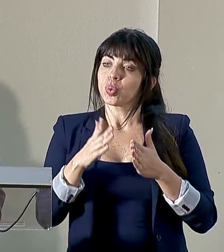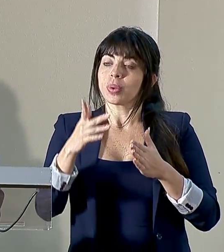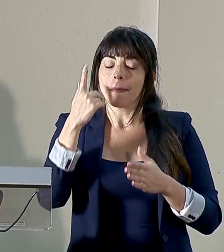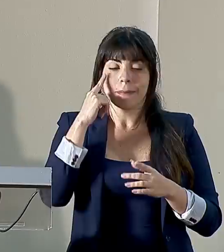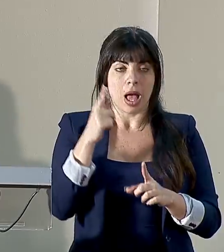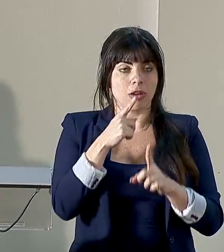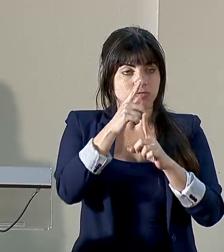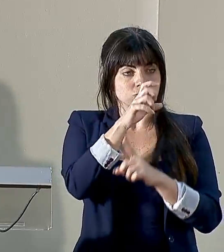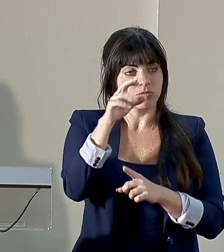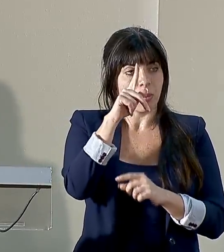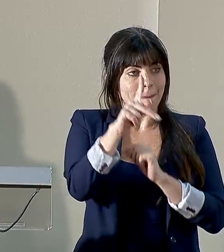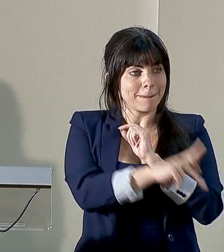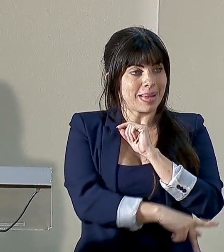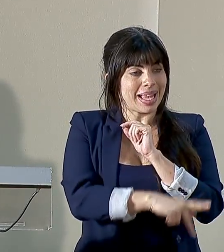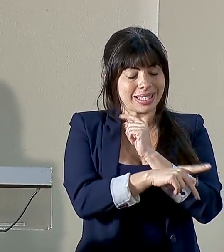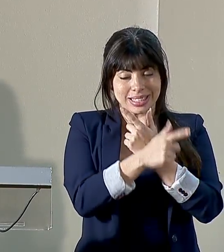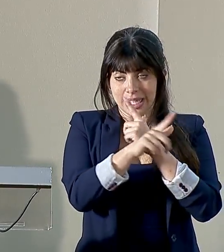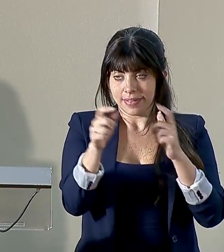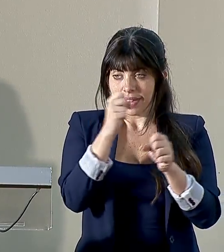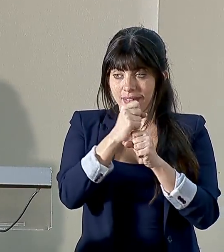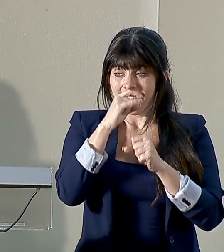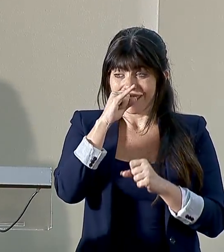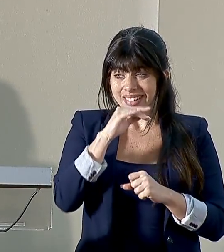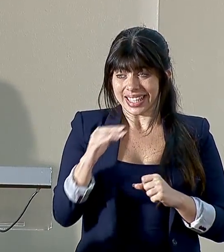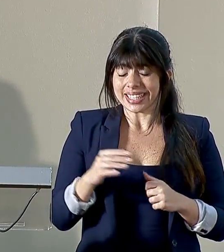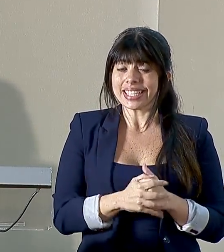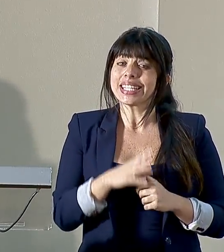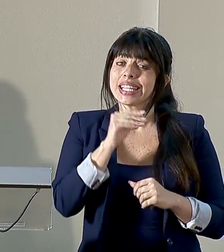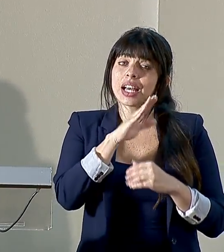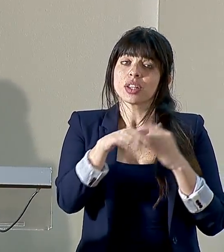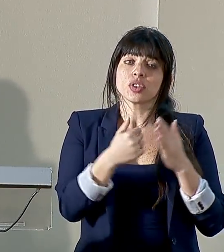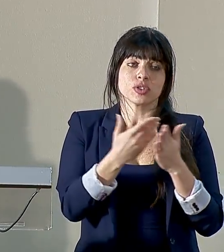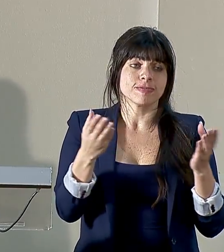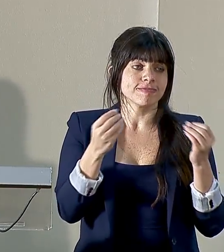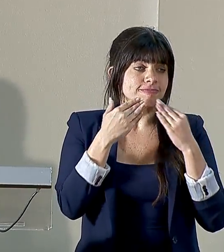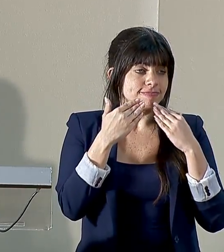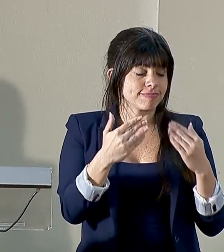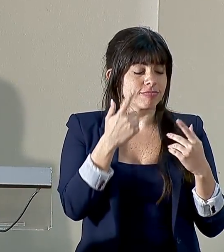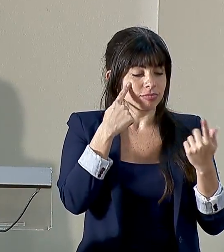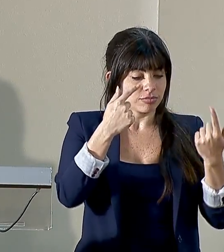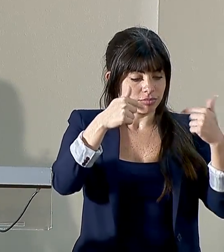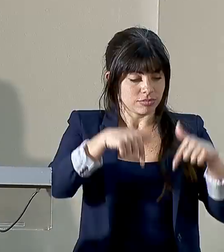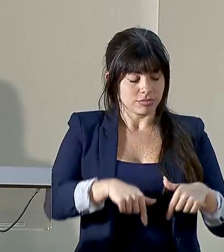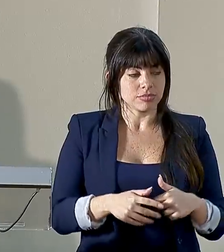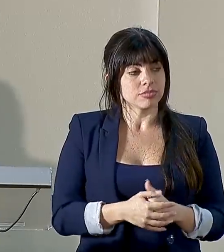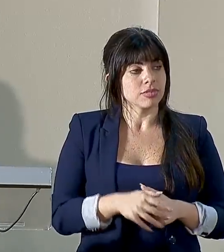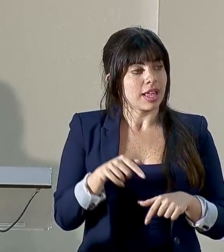para hacer de Costa Rica un país libre de trabajo infantil. A todos y todas, muchísimas gracias